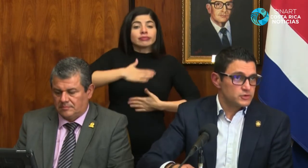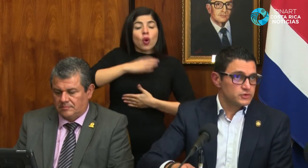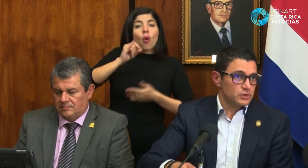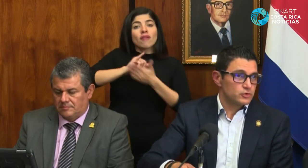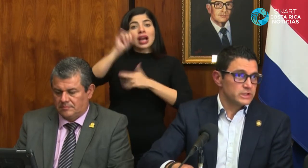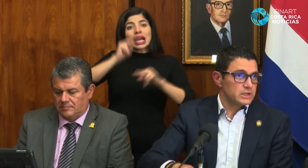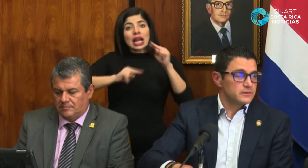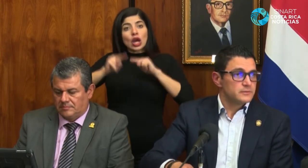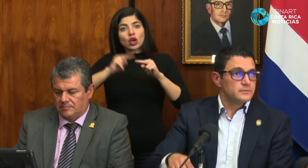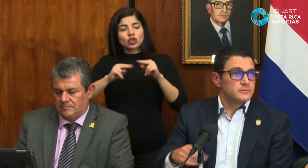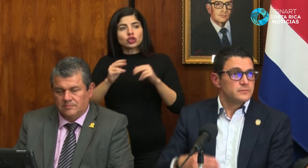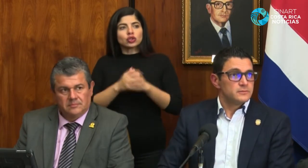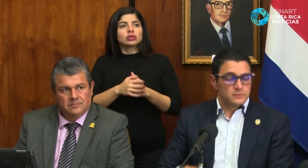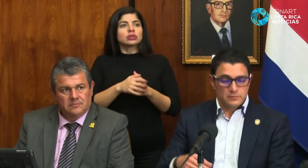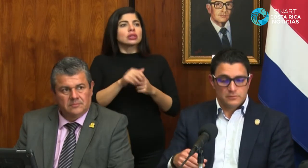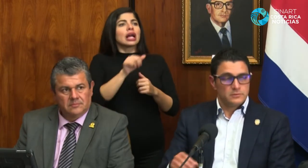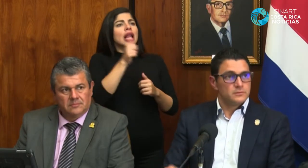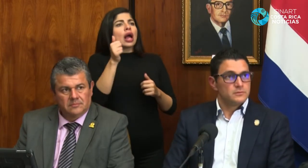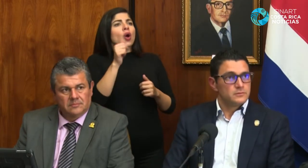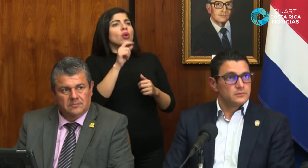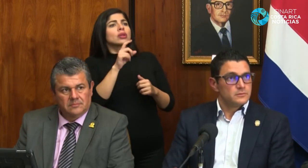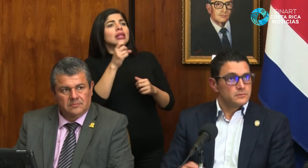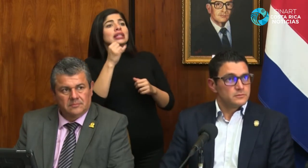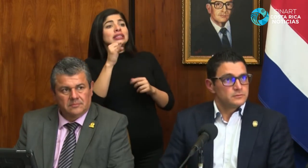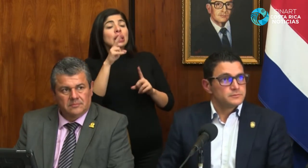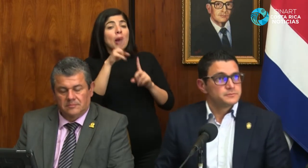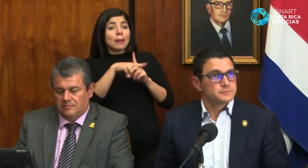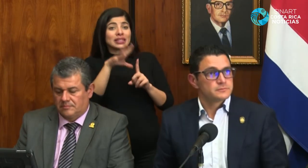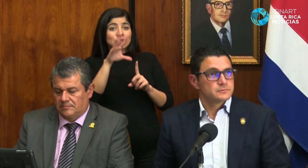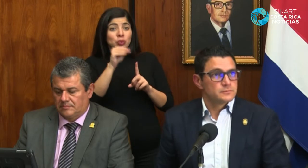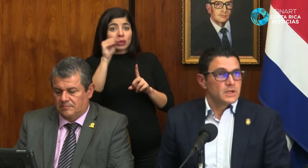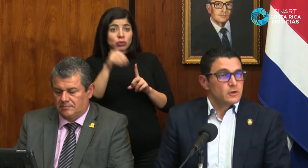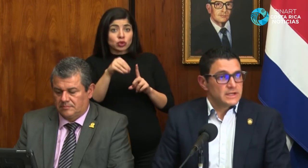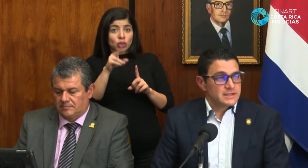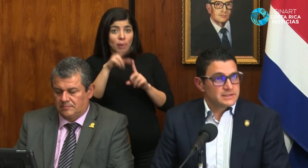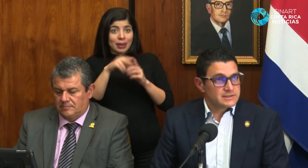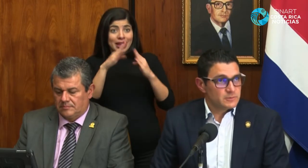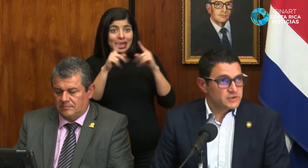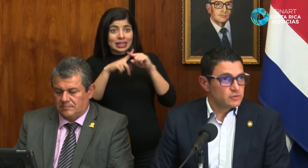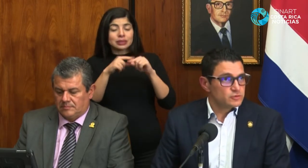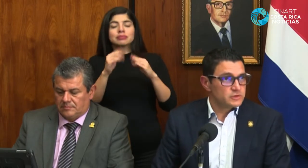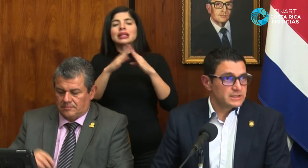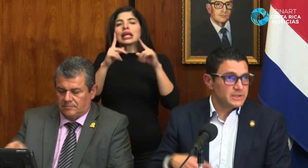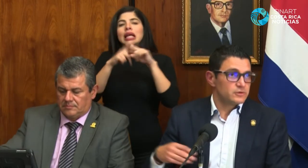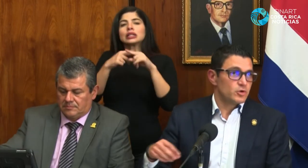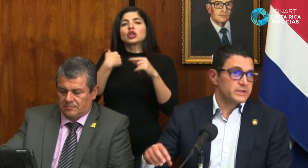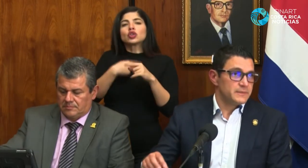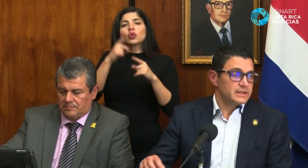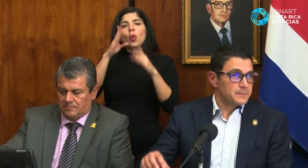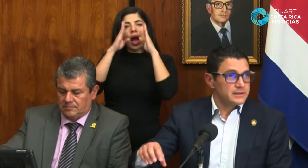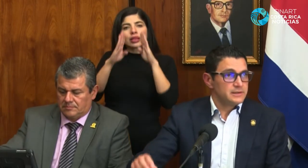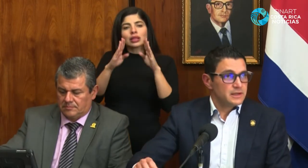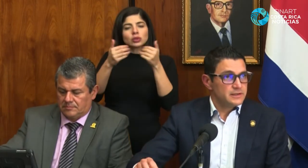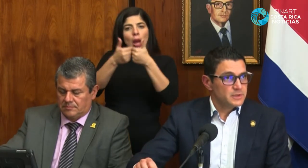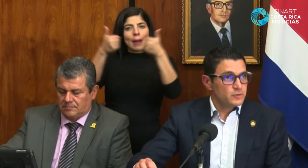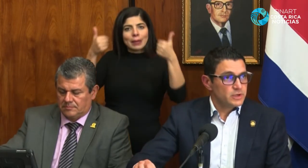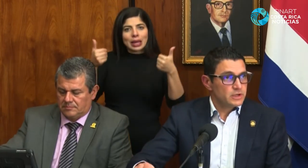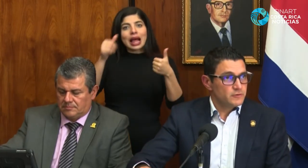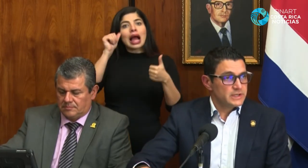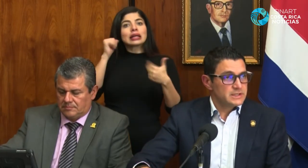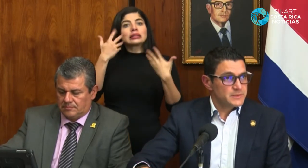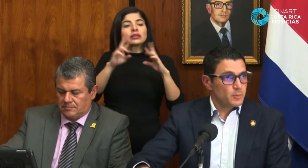viajes de negocios de otro índole. Con las iglesias estamos teniendo un tratamiento completamente aparte. Ayer